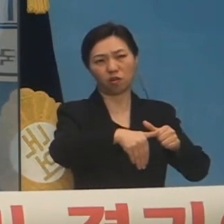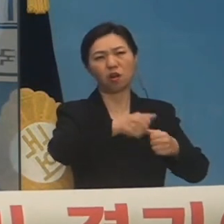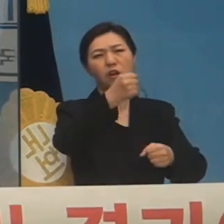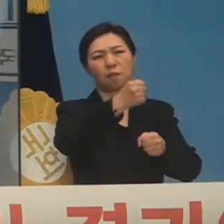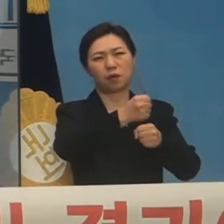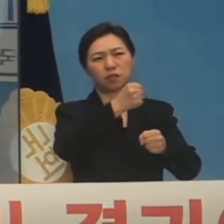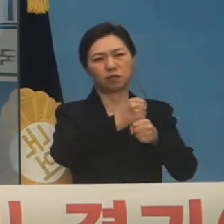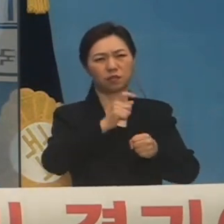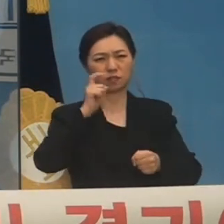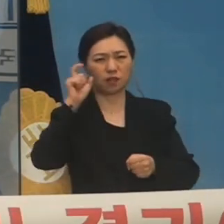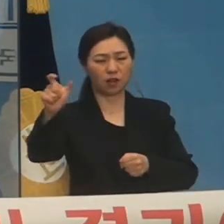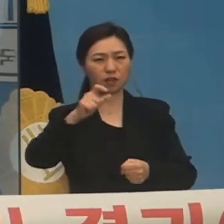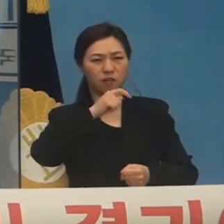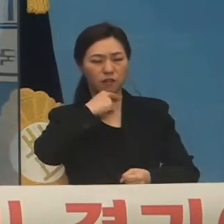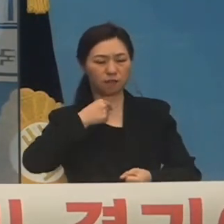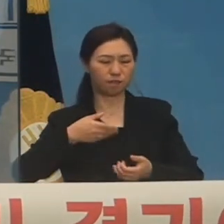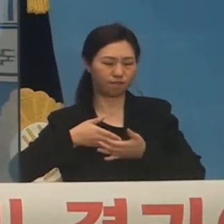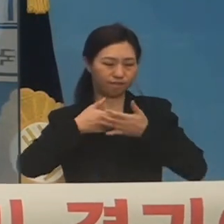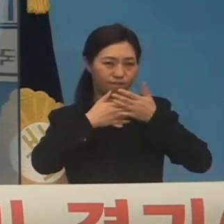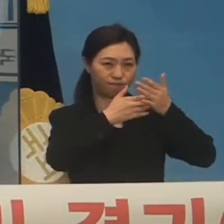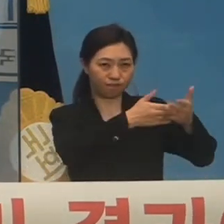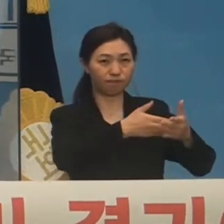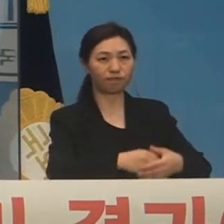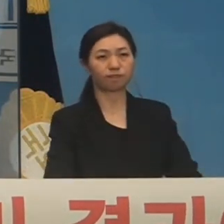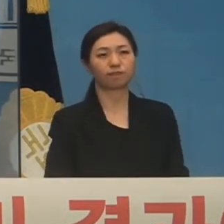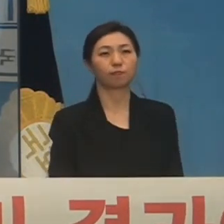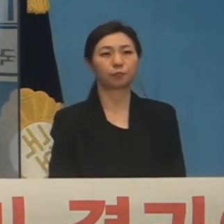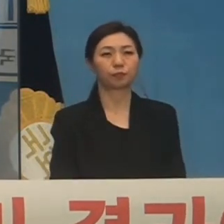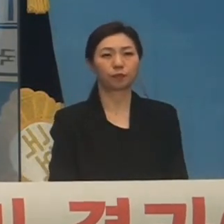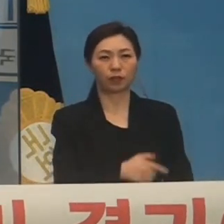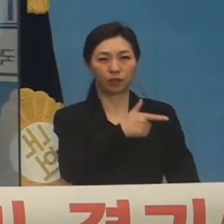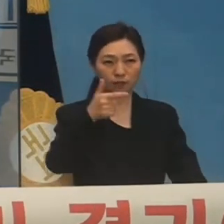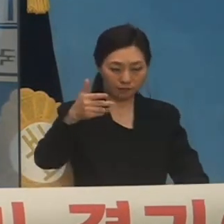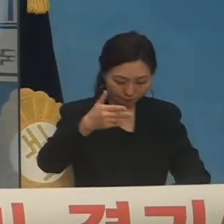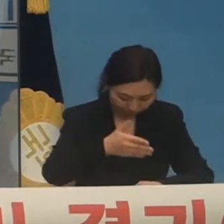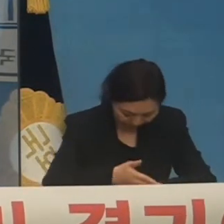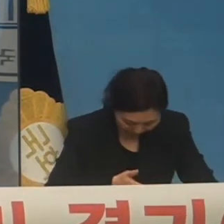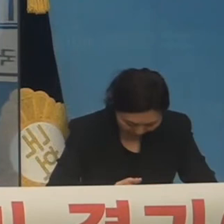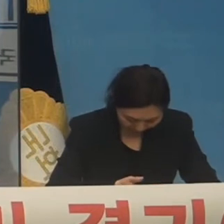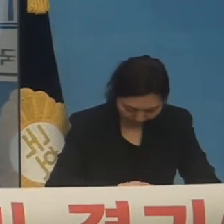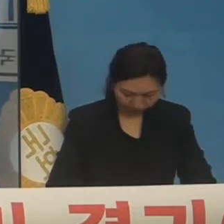것을 강력히 촉구하는 바입니다. 감사합니다.